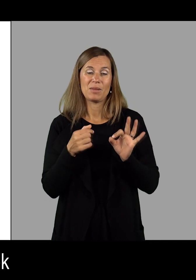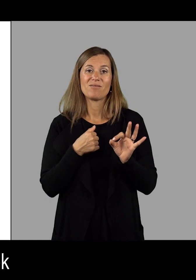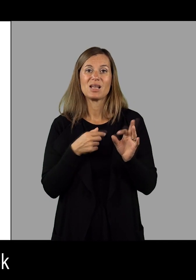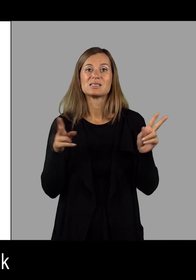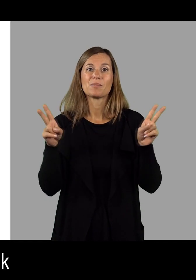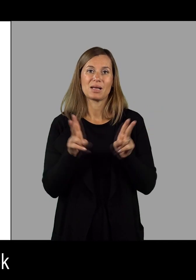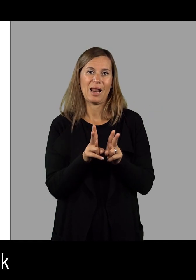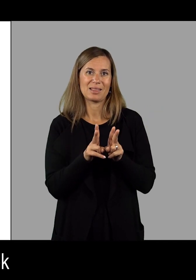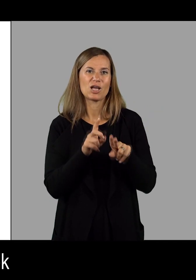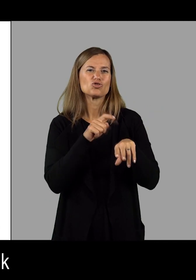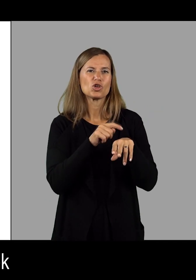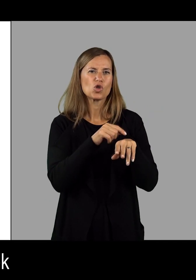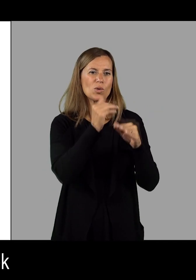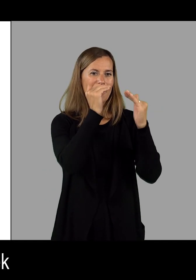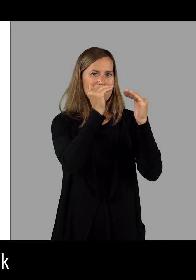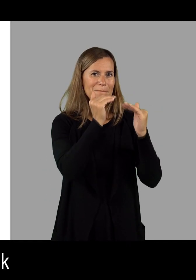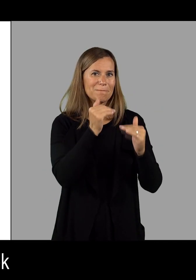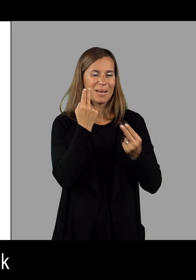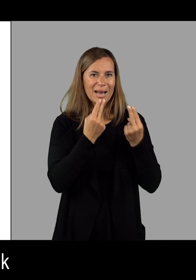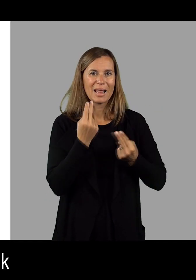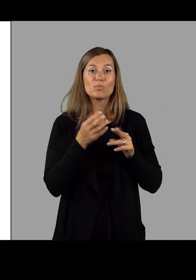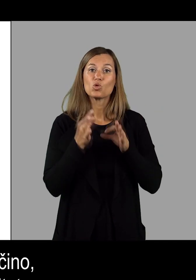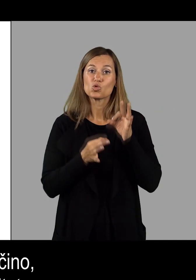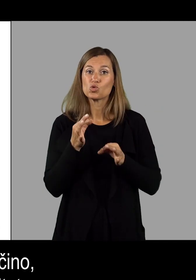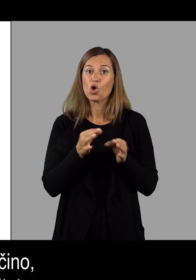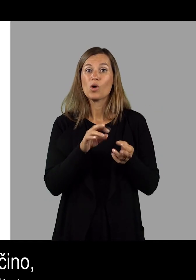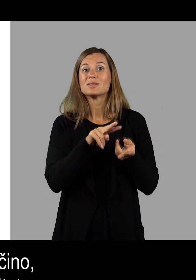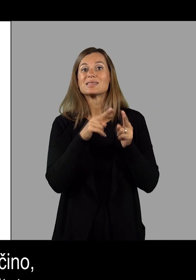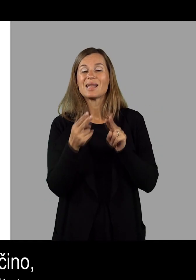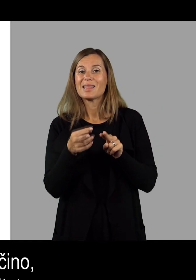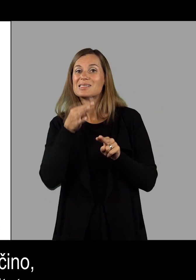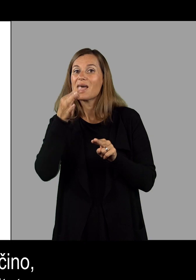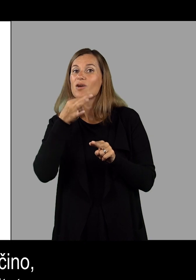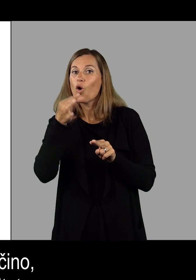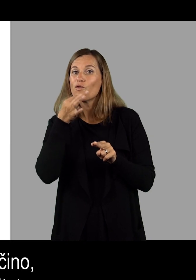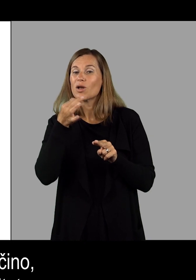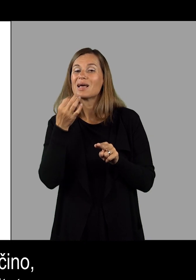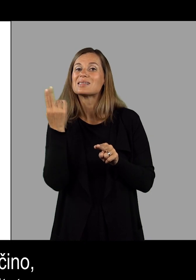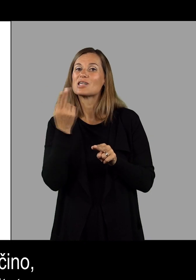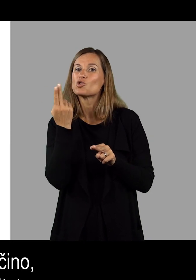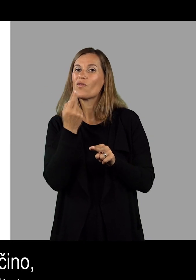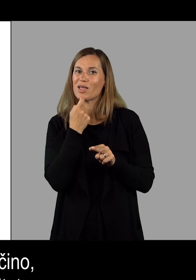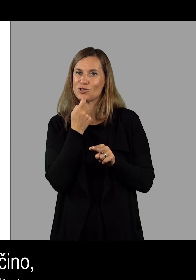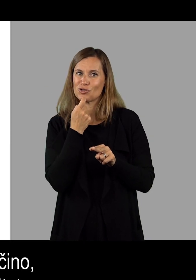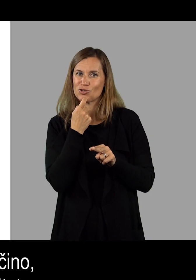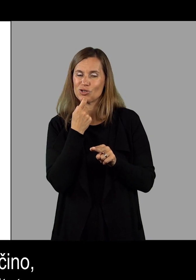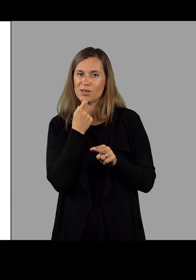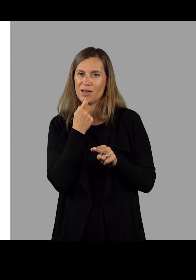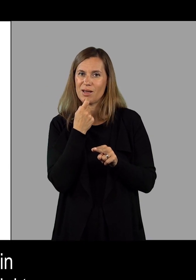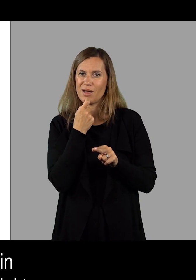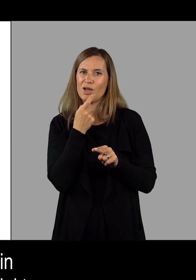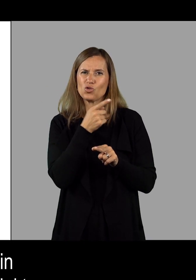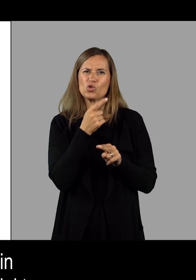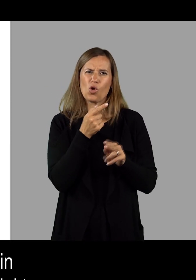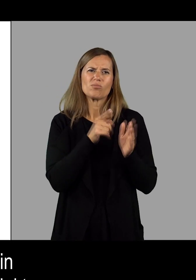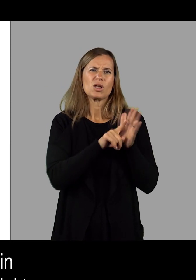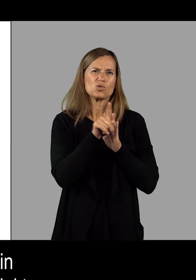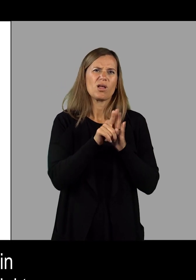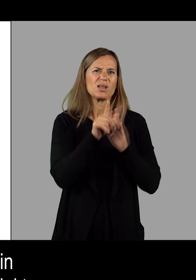Pripravila sem en kratek kronološki pregled poskusov sinteze govora za slovenščino, ki podaja kombinacijo rezultatov